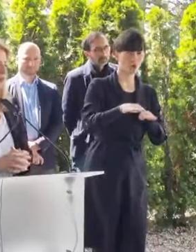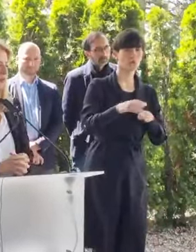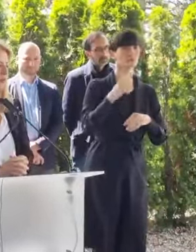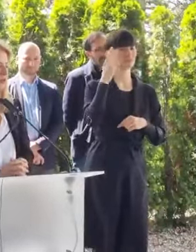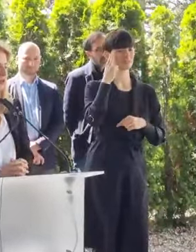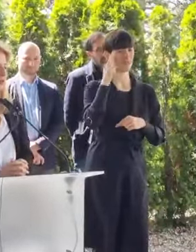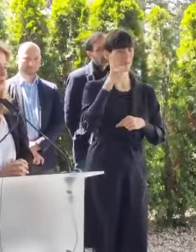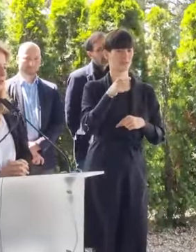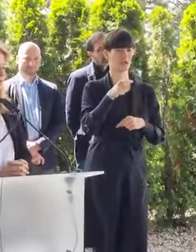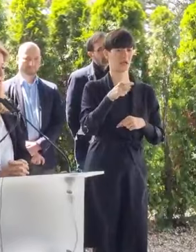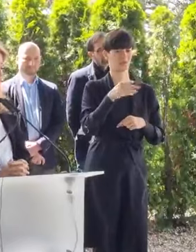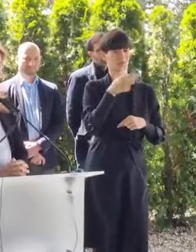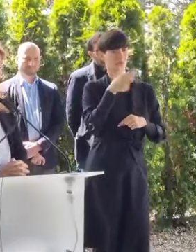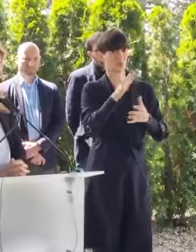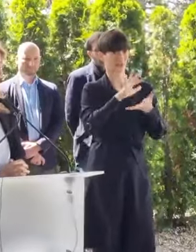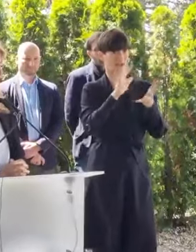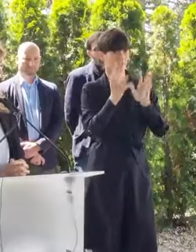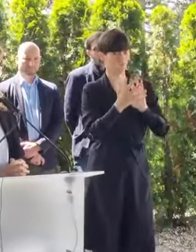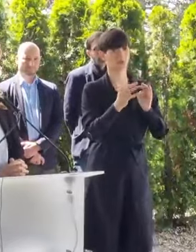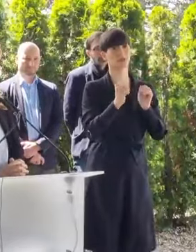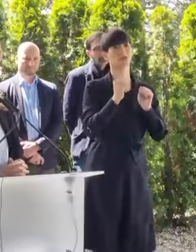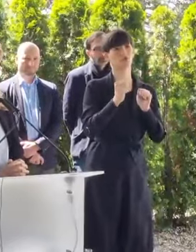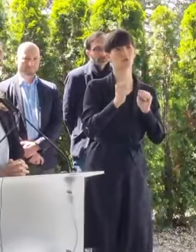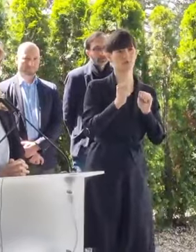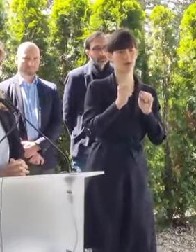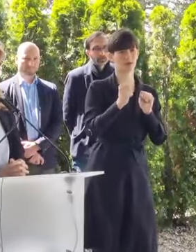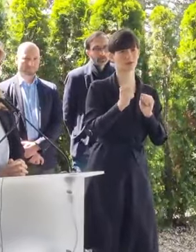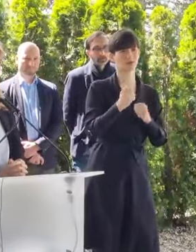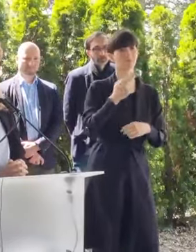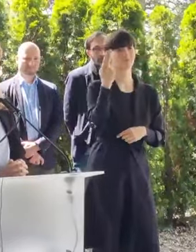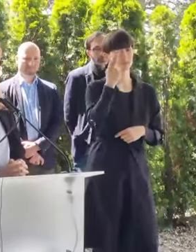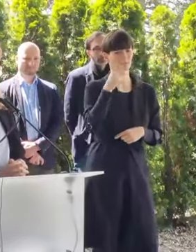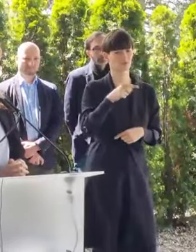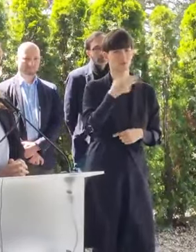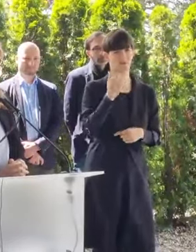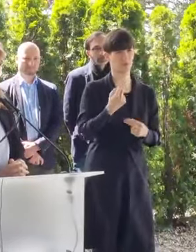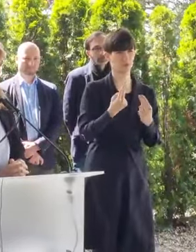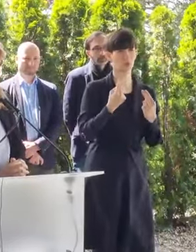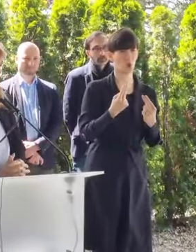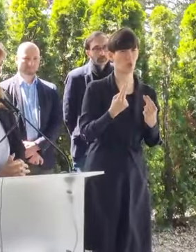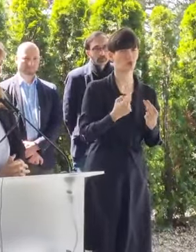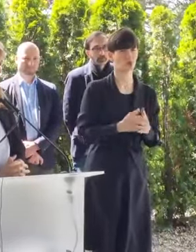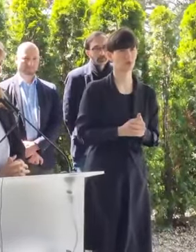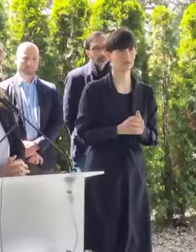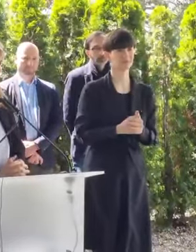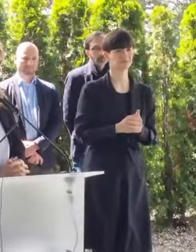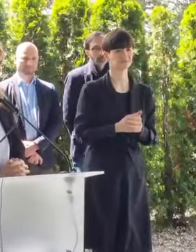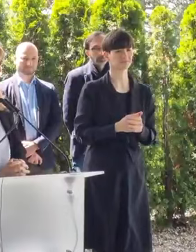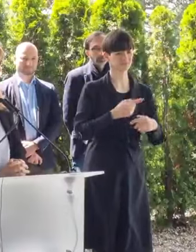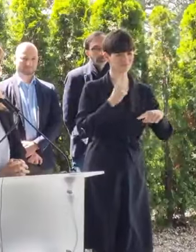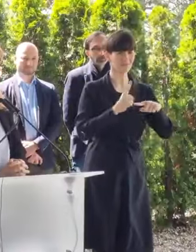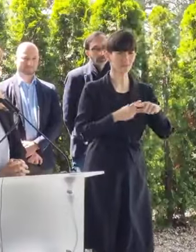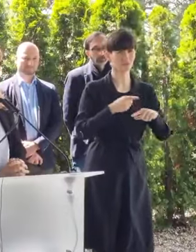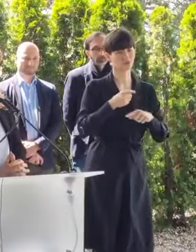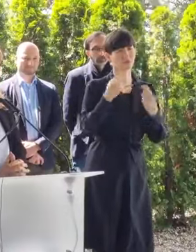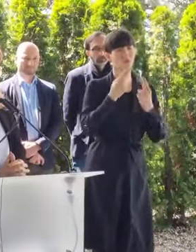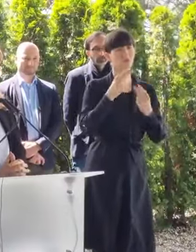tomu reformnému úsiliu držíme palce. Je to samozrejme nevyhnutný predpoklad. Je samozrejme spojené aj s istými